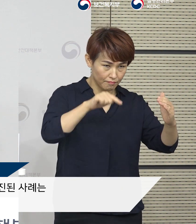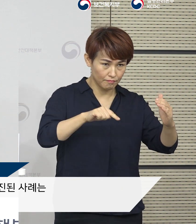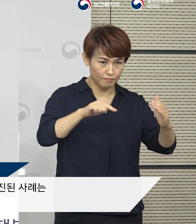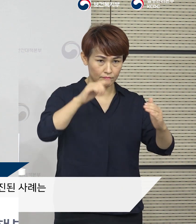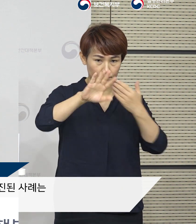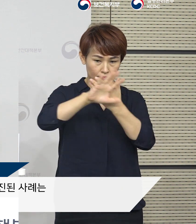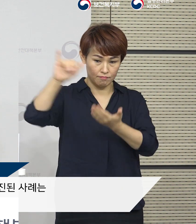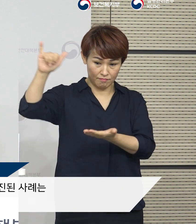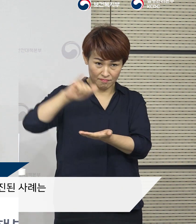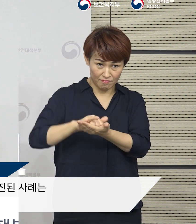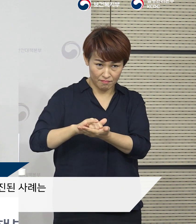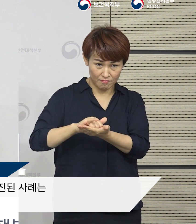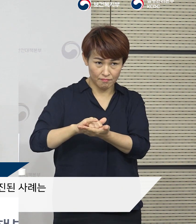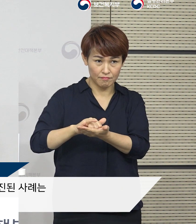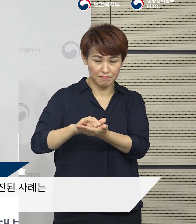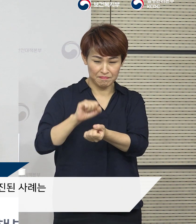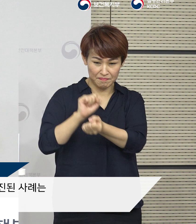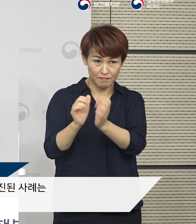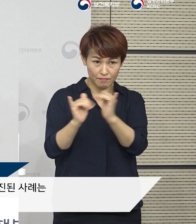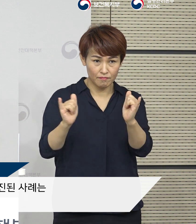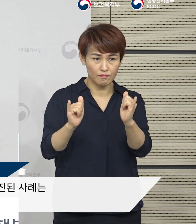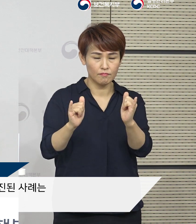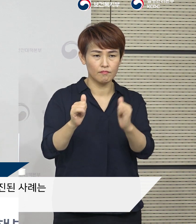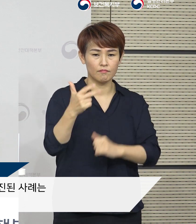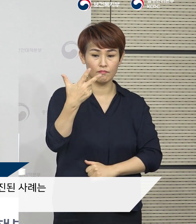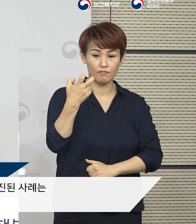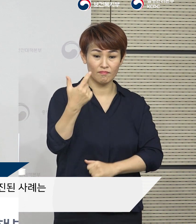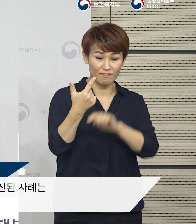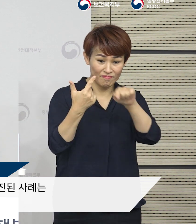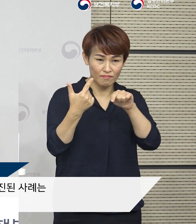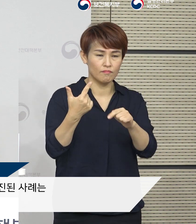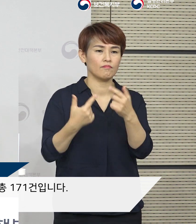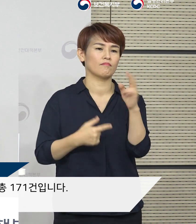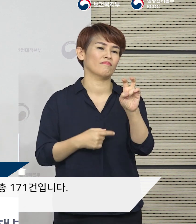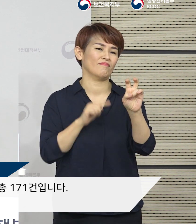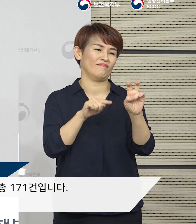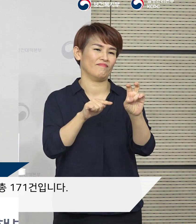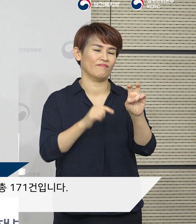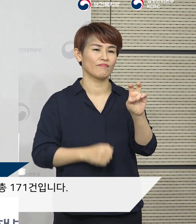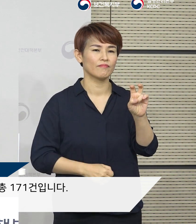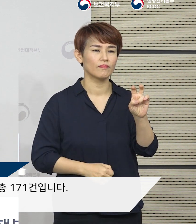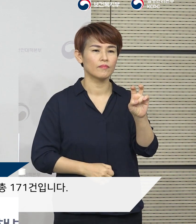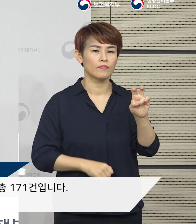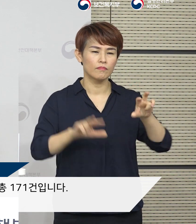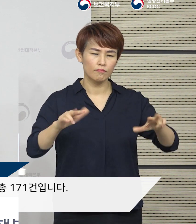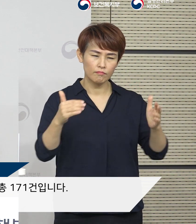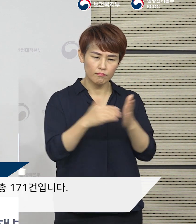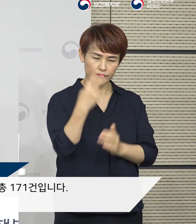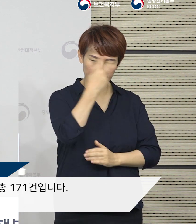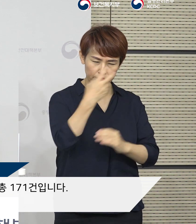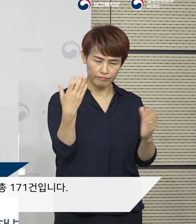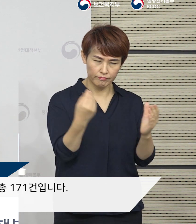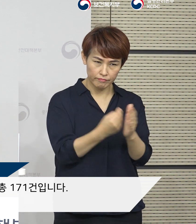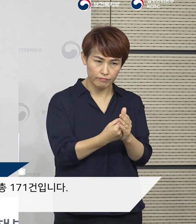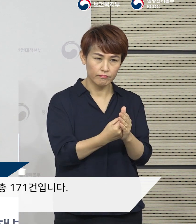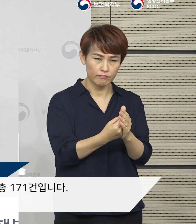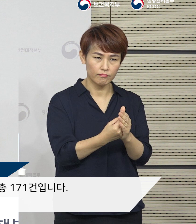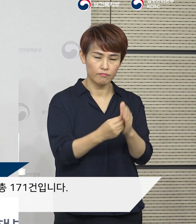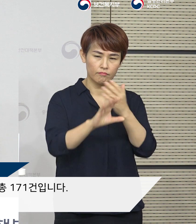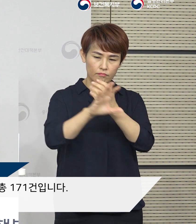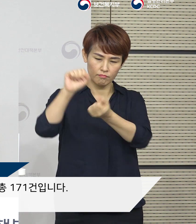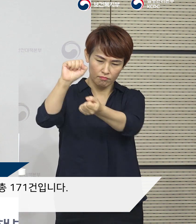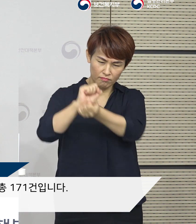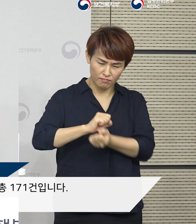확진된 사례는 어제 신규 확진자 76명 중 20건이며 현재까지 조사가 완료된 해외 유입